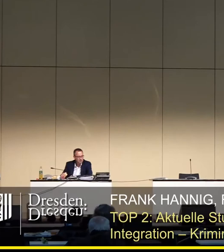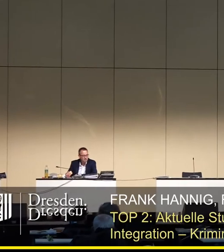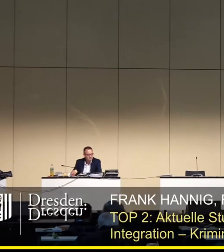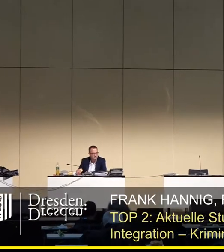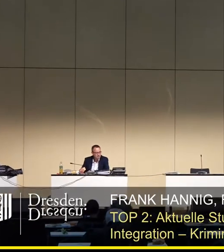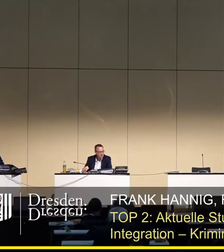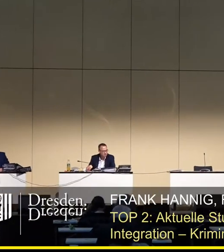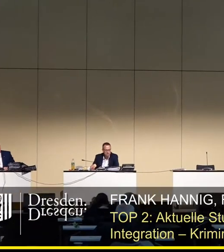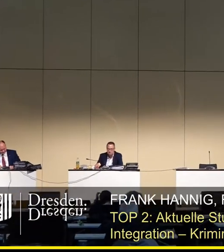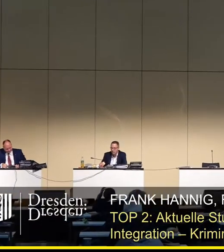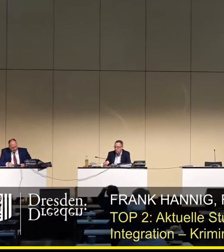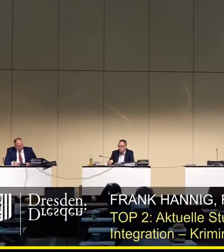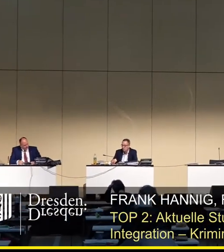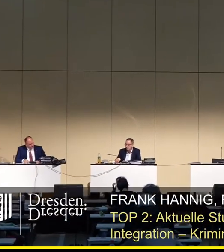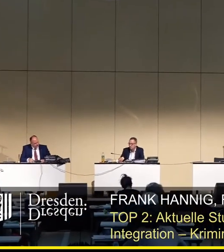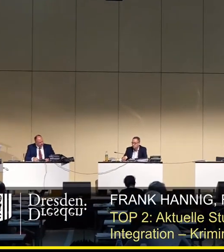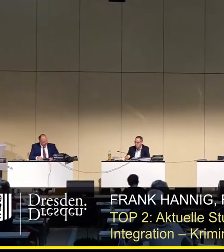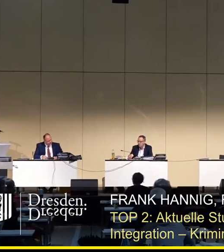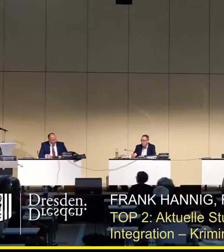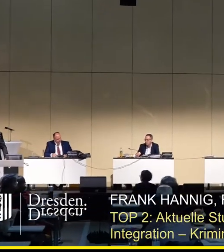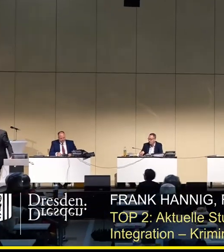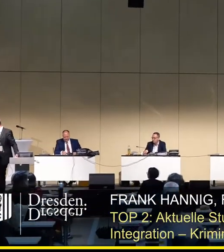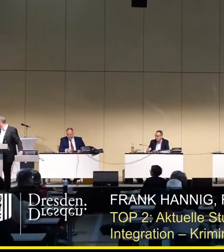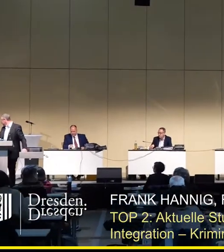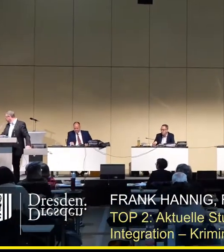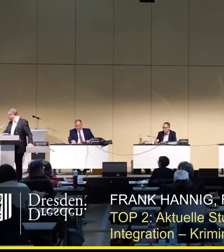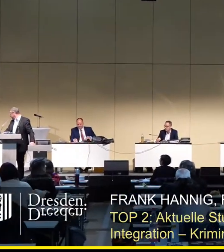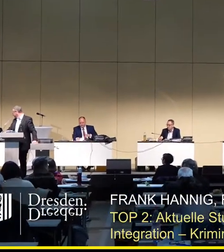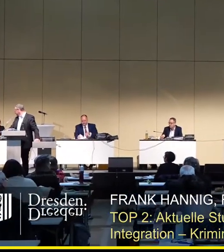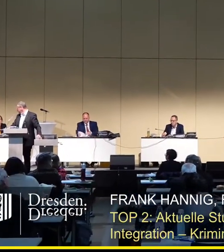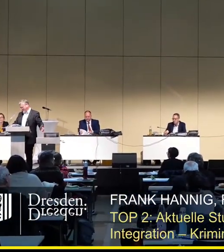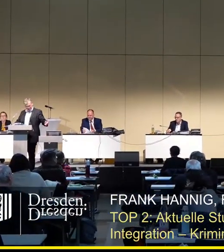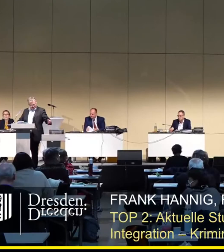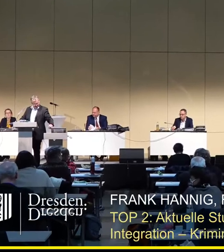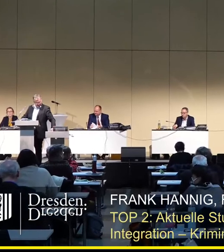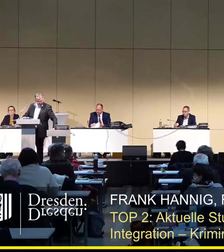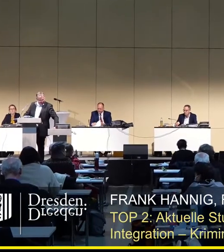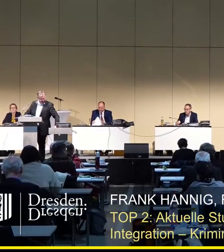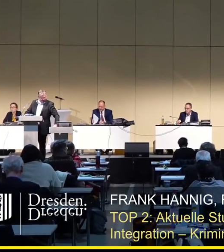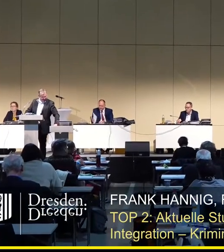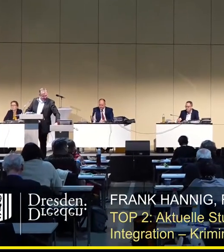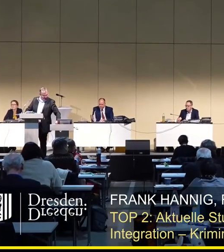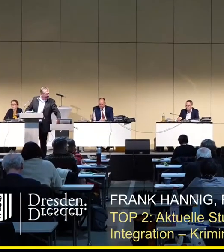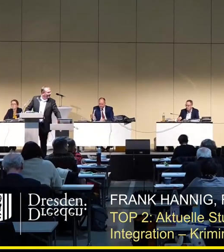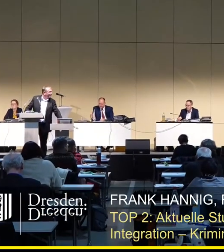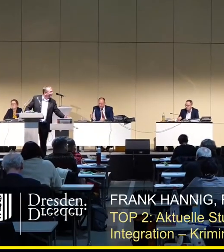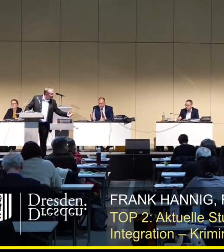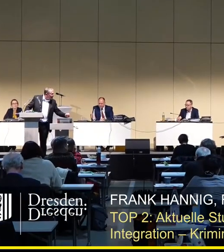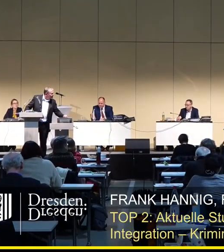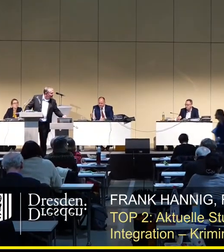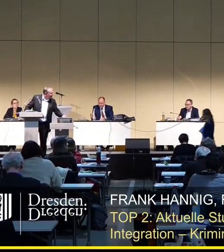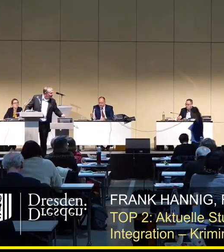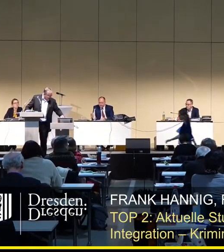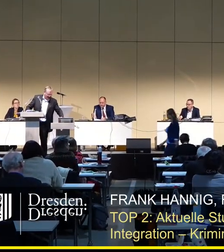Ansicht. Warum sprichst du Mädels mit Hörnerspray? Weil du Frauen reizt, gar nicht ins Gericht bringst. Weil du mit dem Messer unterwegs bist. Okay, das